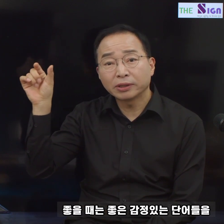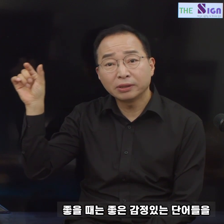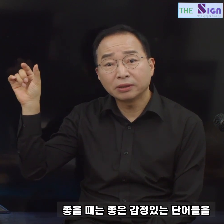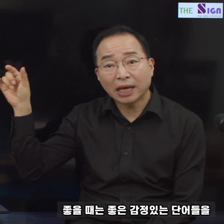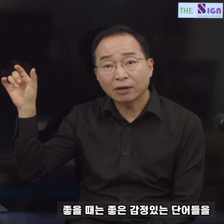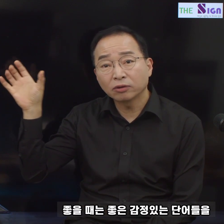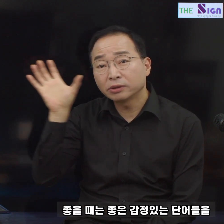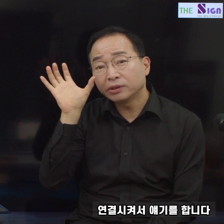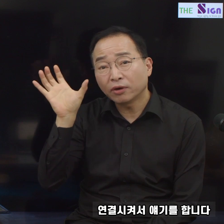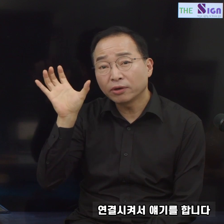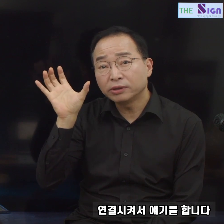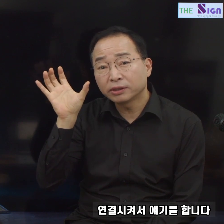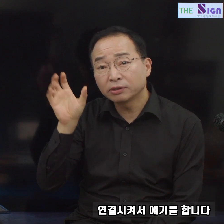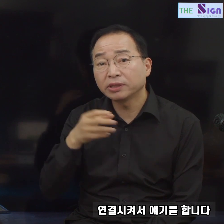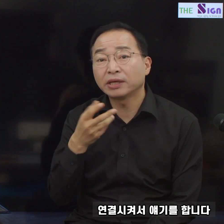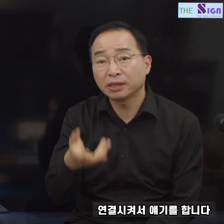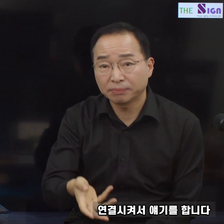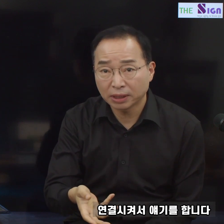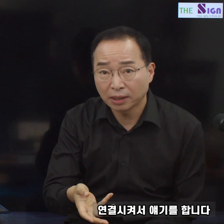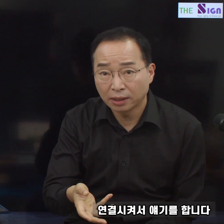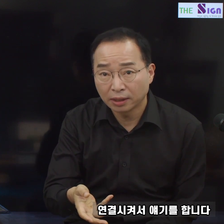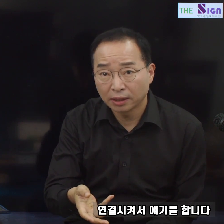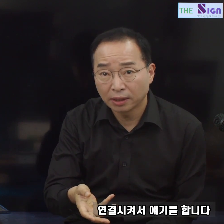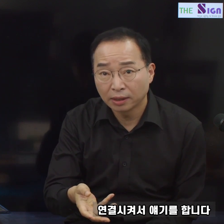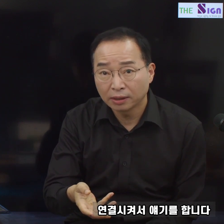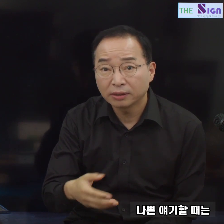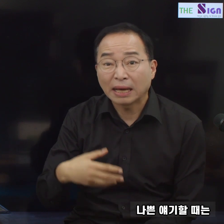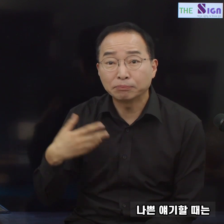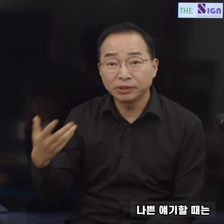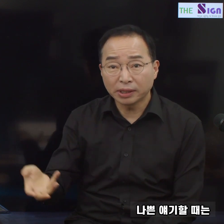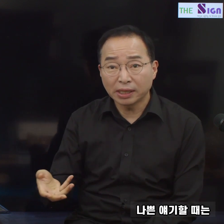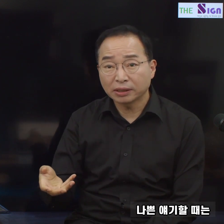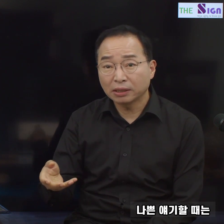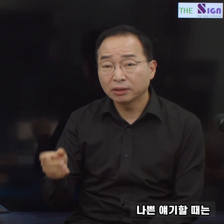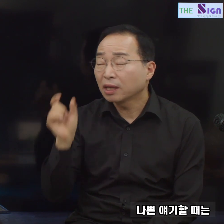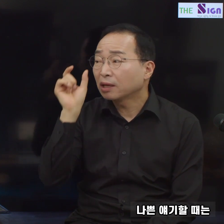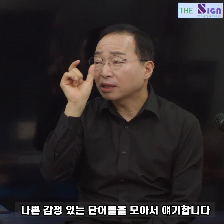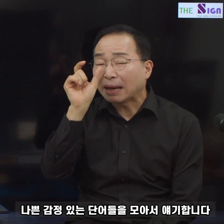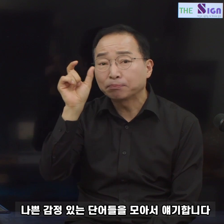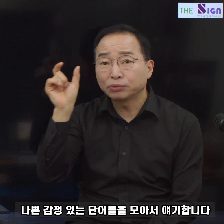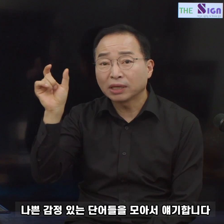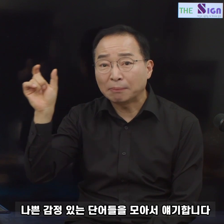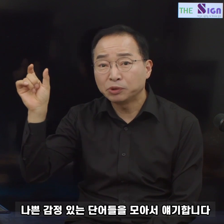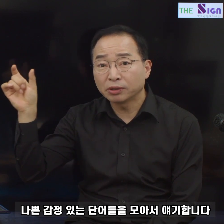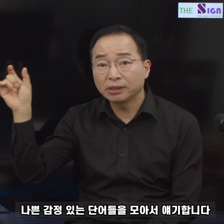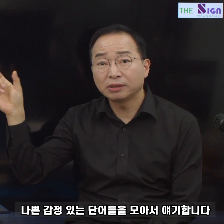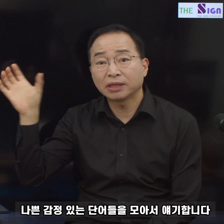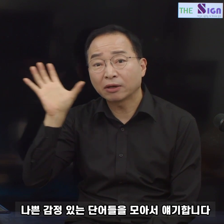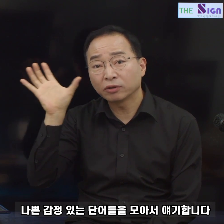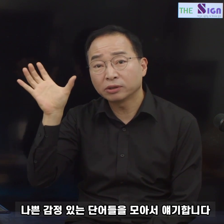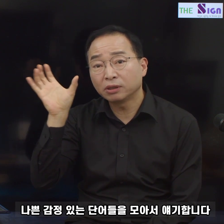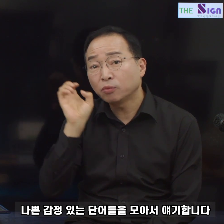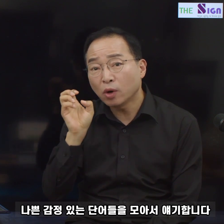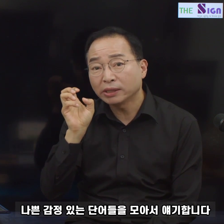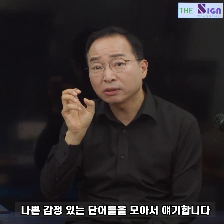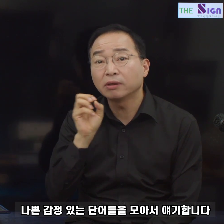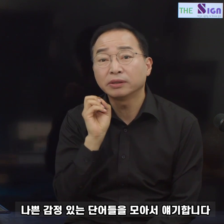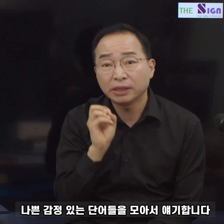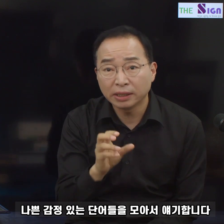있는 단어들을 연결시켜서 얘기를 합니다. 나쁜 얘기할 때는 나쁜 감정이 있는 단어들을 모아서